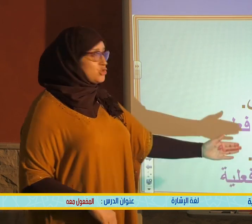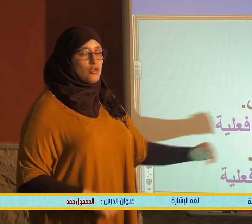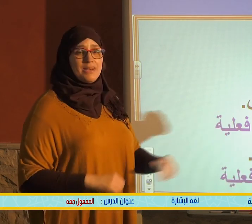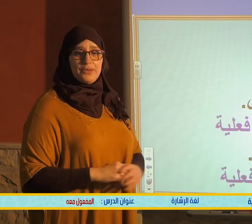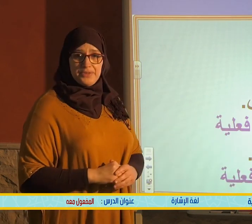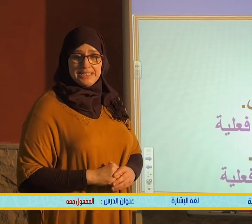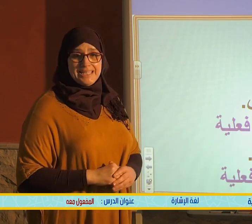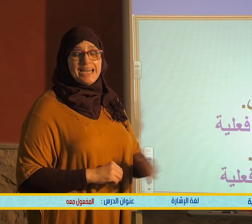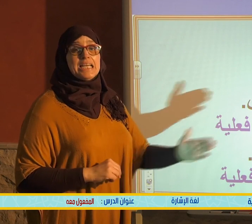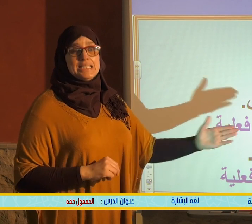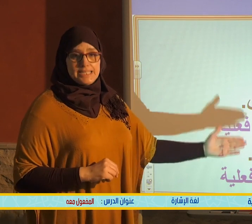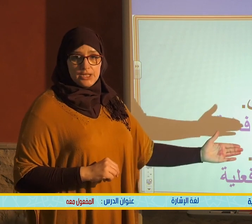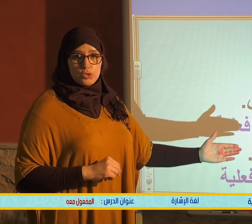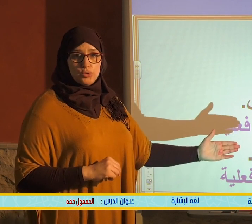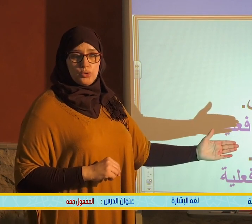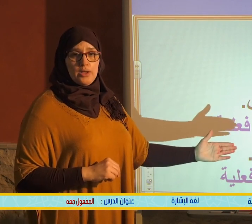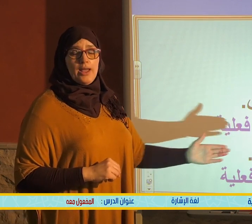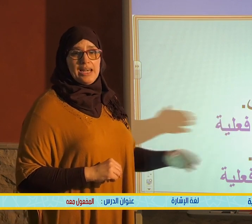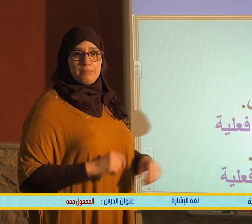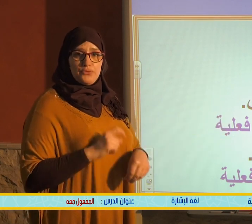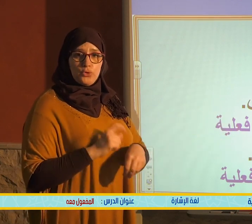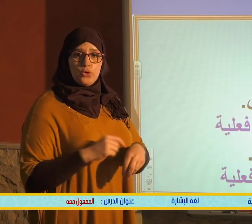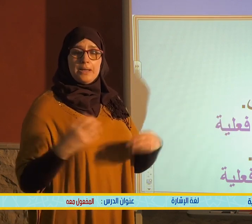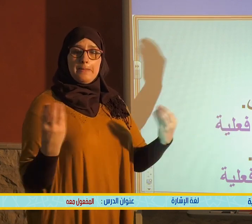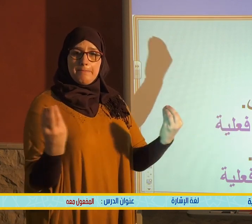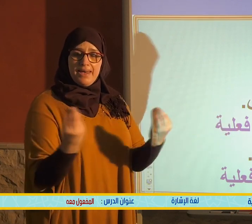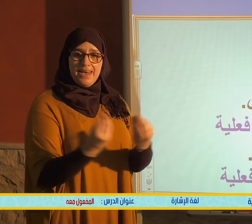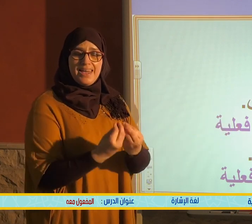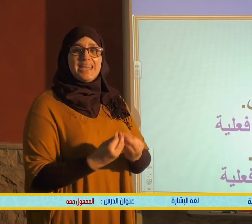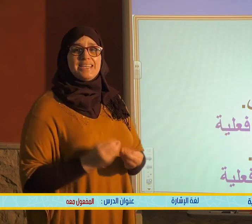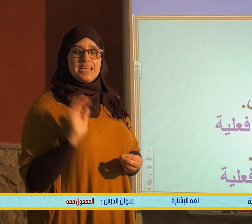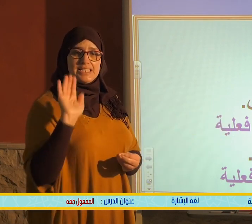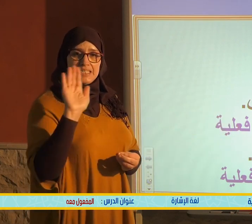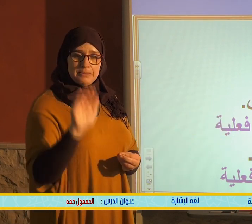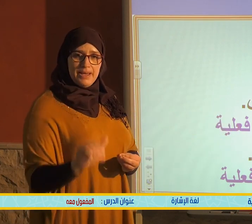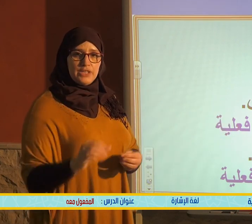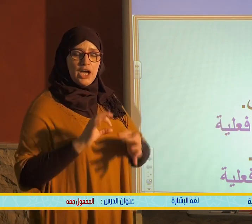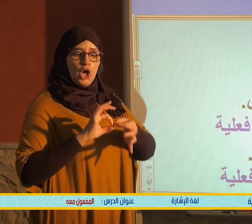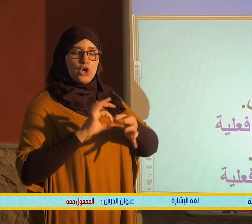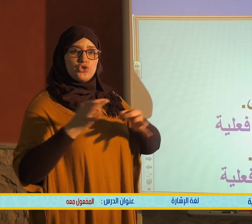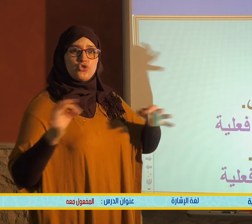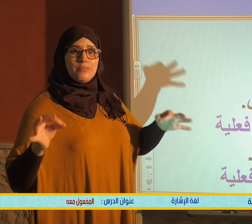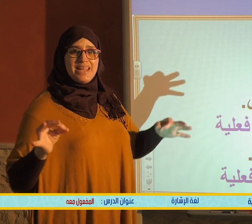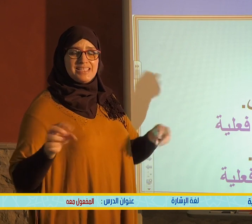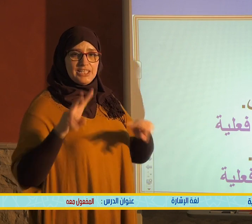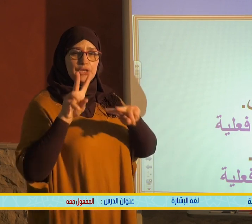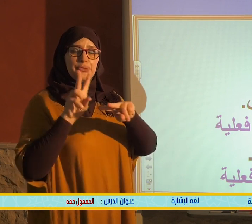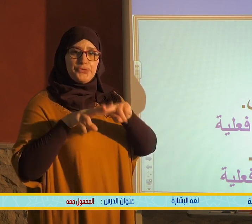جملة فعلية. سرت المفعول معه يأتي بعد جملة